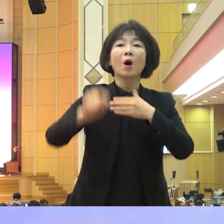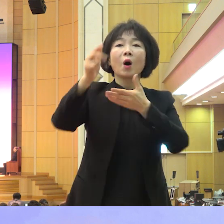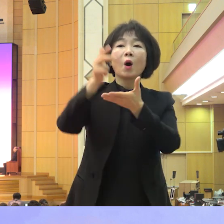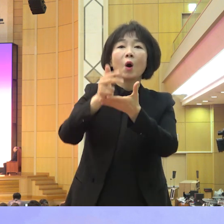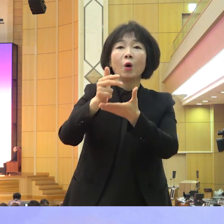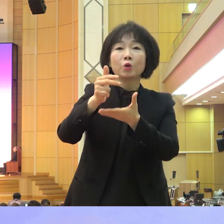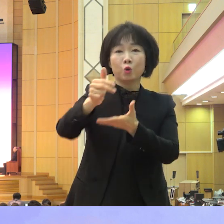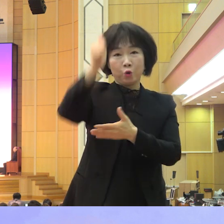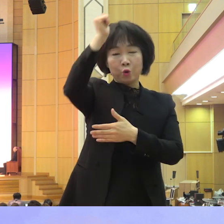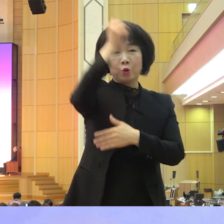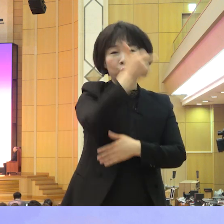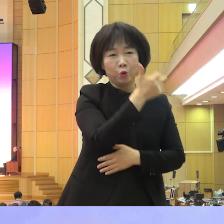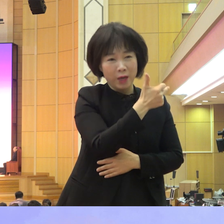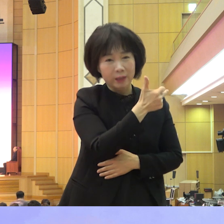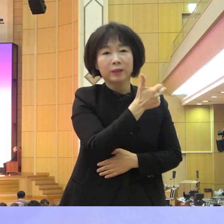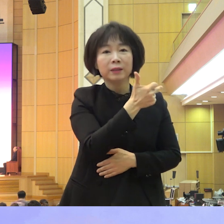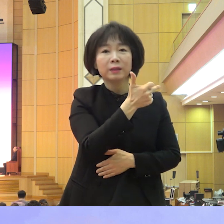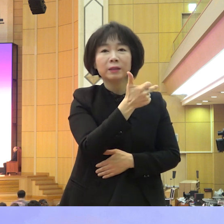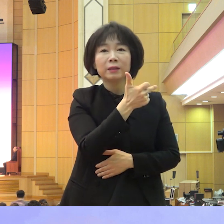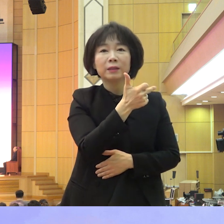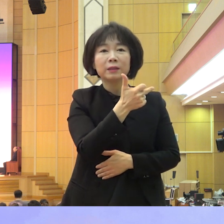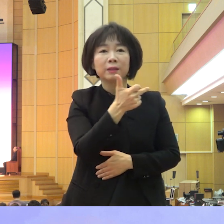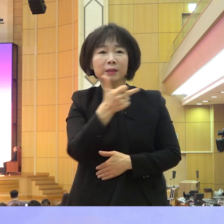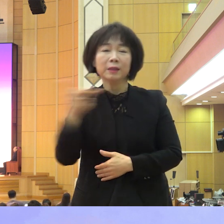지내온 것 주의